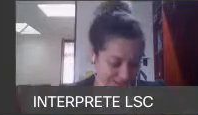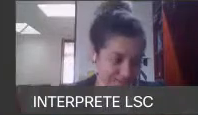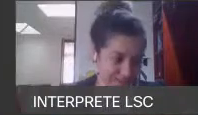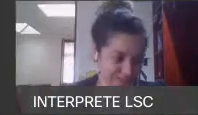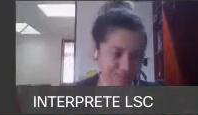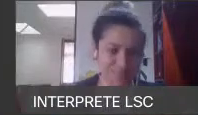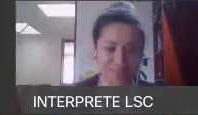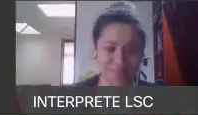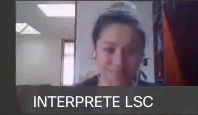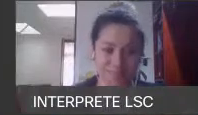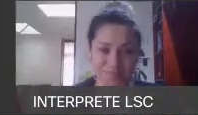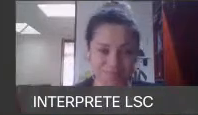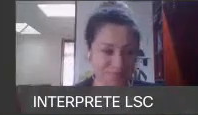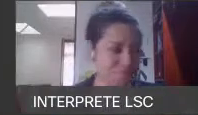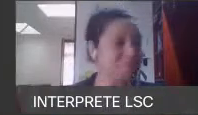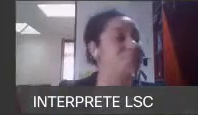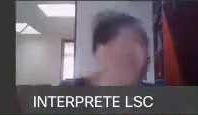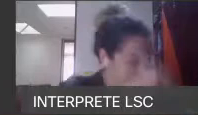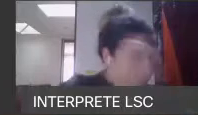Habla más.